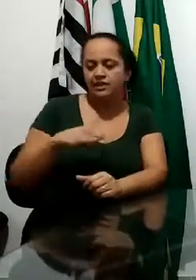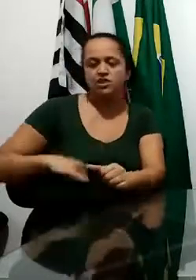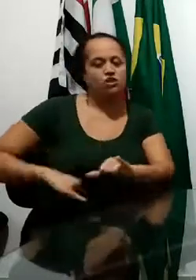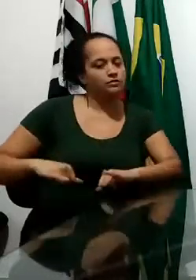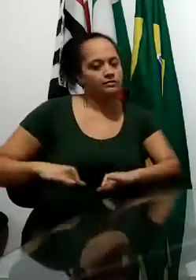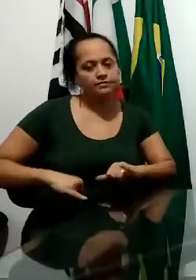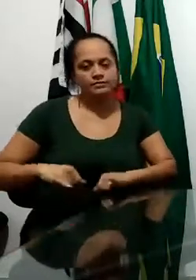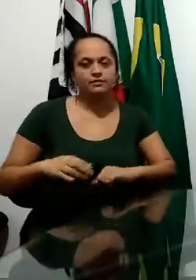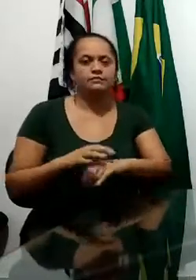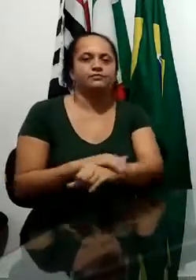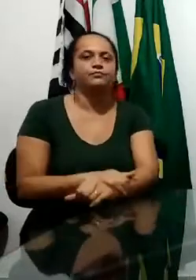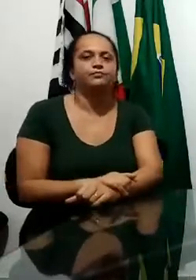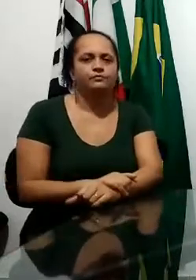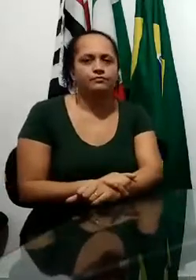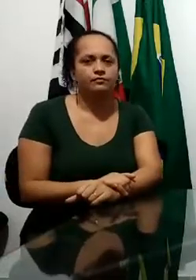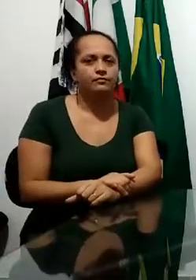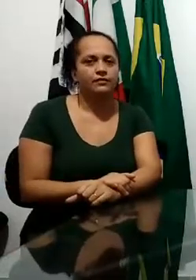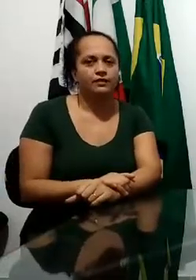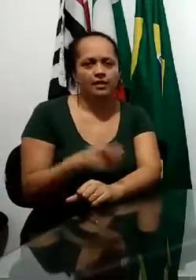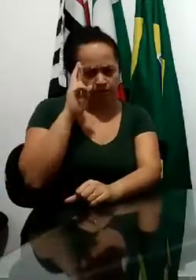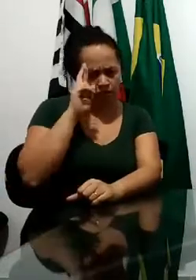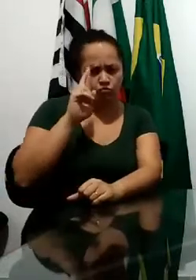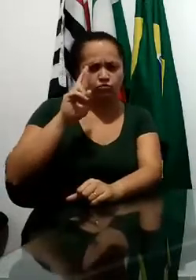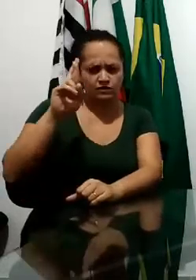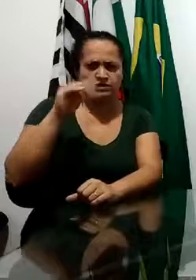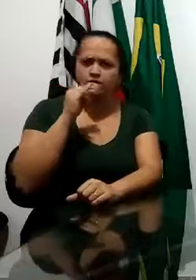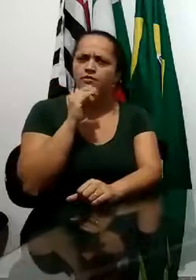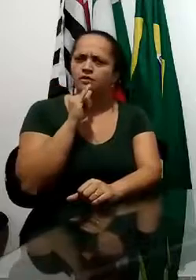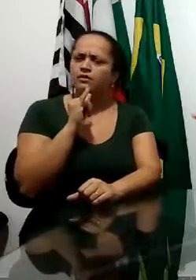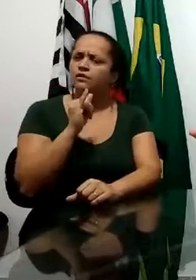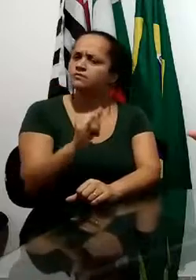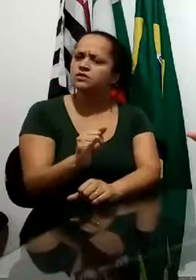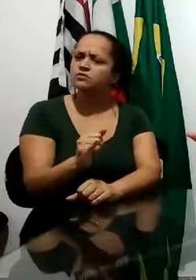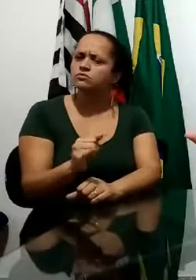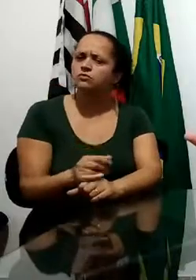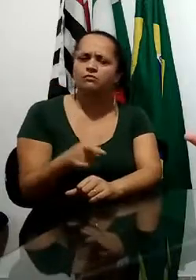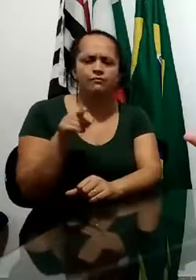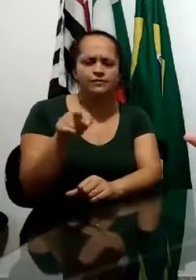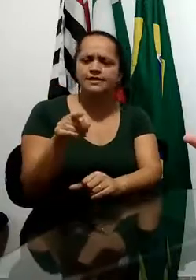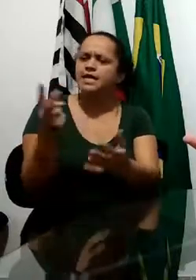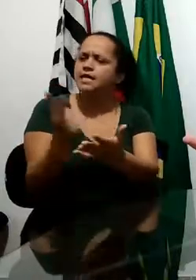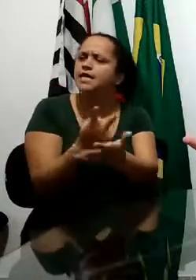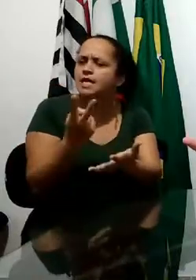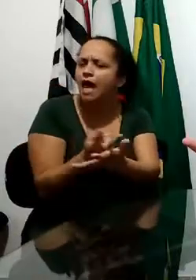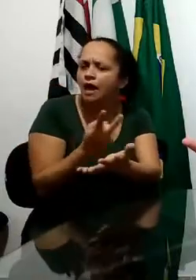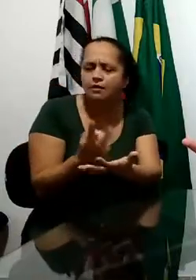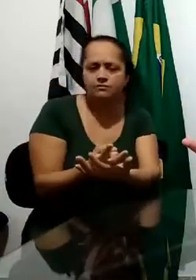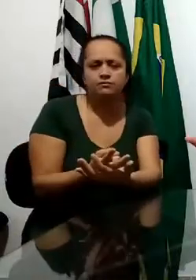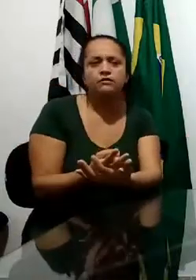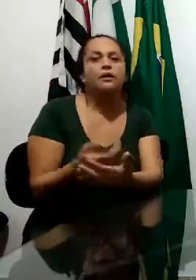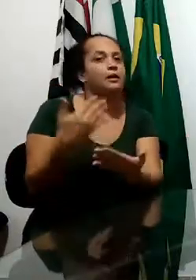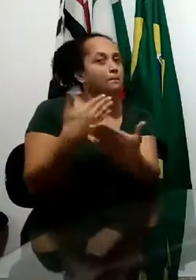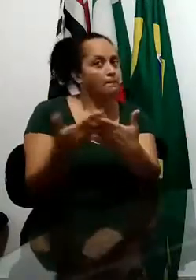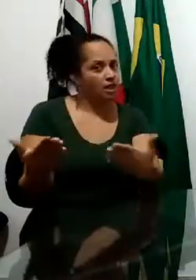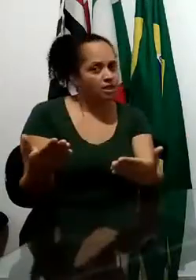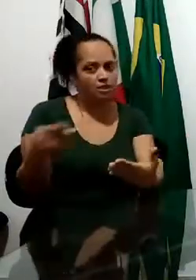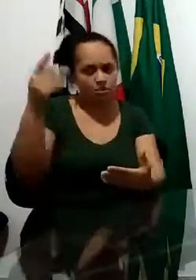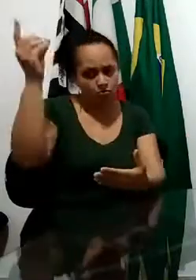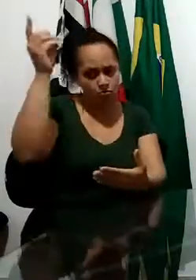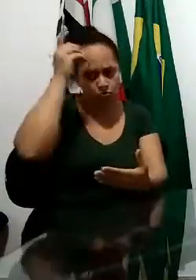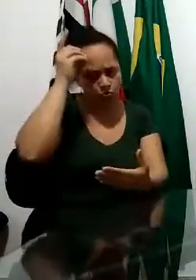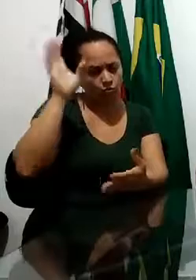dente. Ó, ele foi duramente repreendido, perdeu o único talento que ele recebeu e ainda